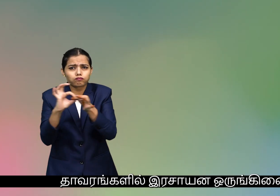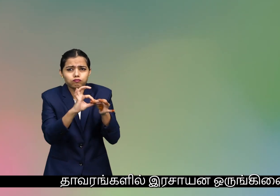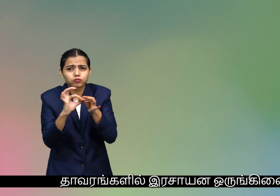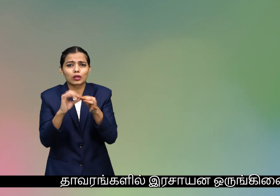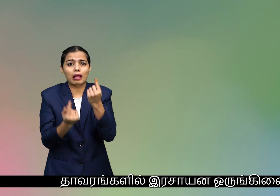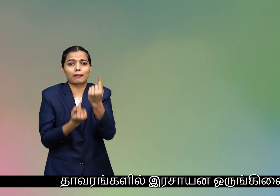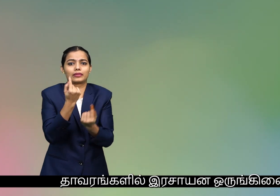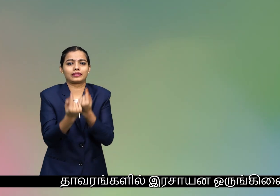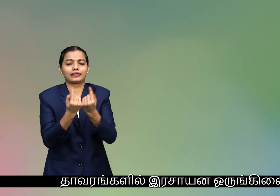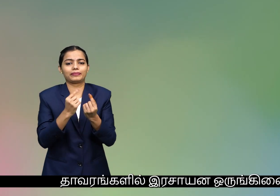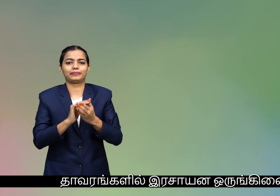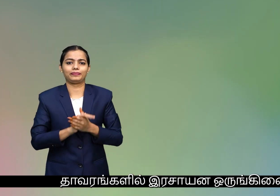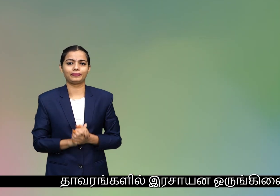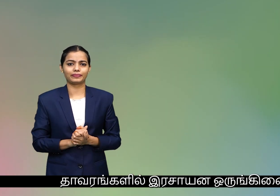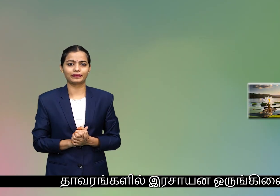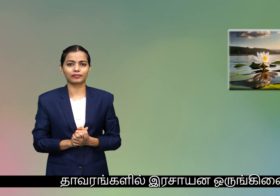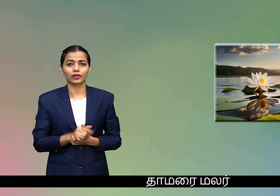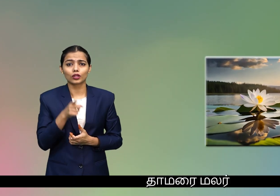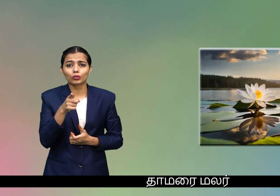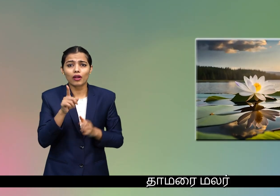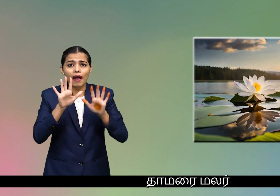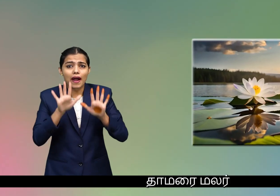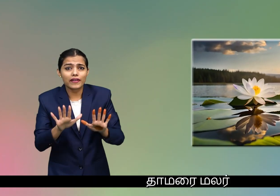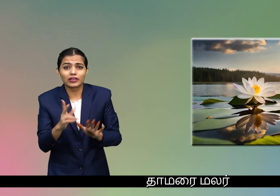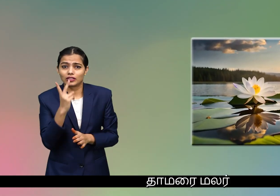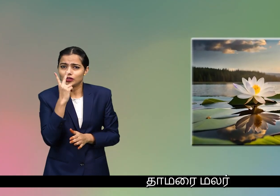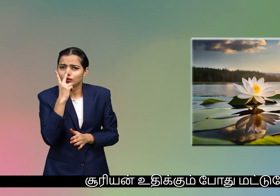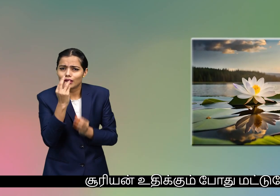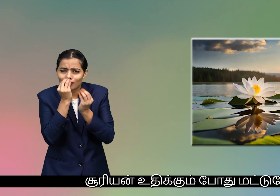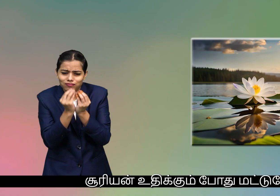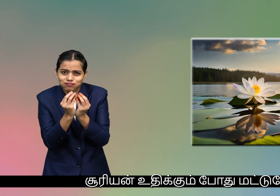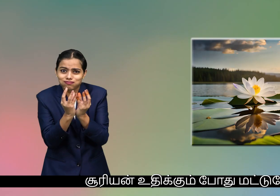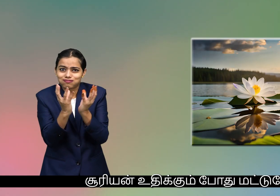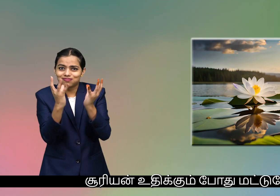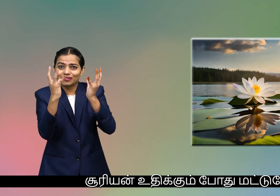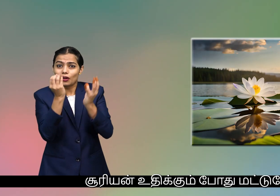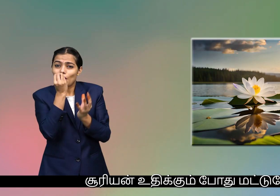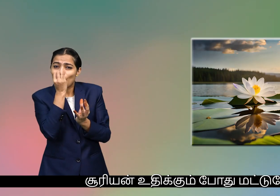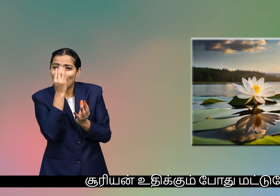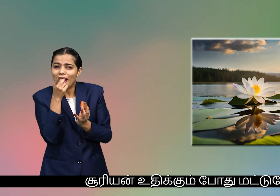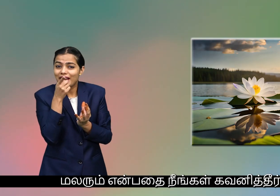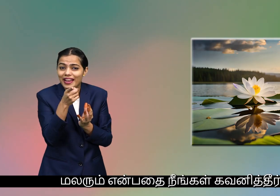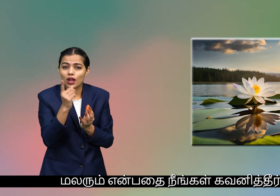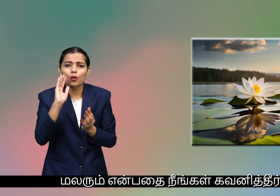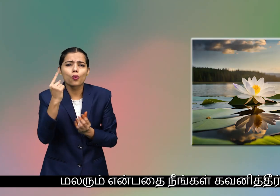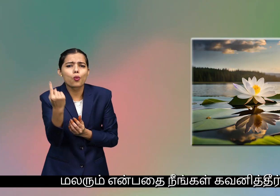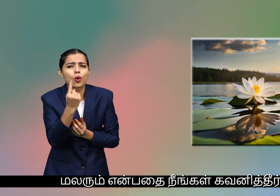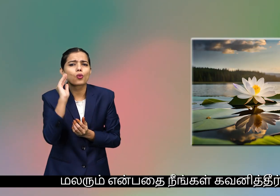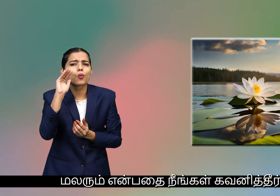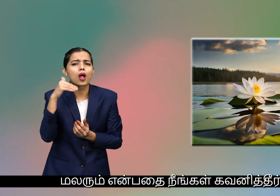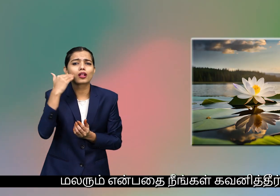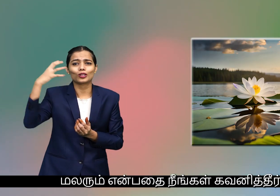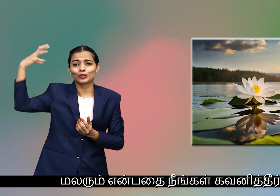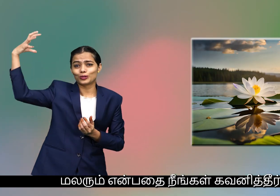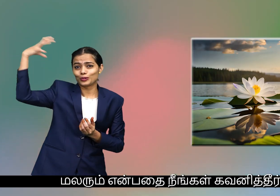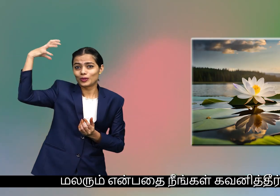தாவரங்களில் இரசாயன ஒருங்கிணைப்பு. தாமரை மலர் சூரியன் உதிக்கும் போது மட்டுமே மலரும் என்பதை